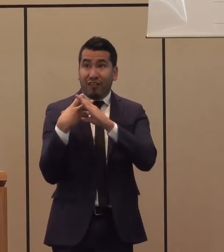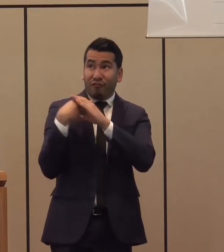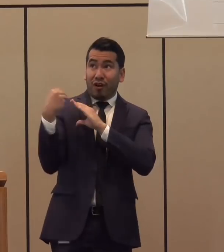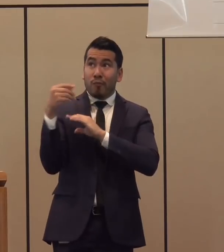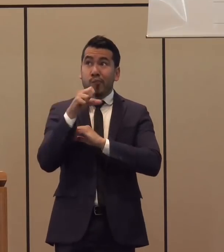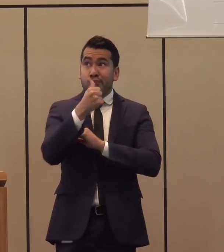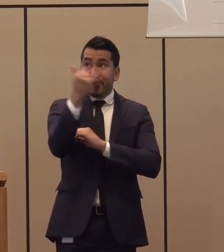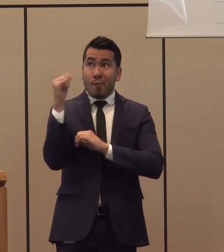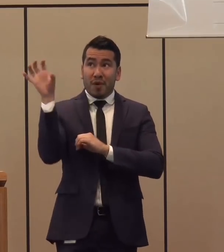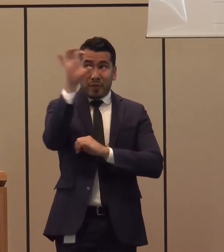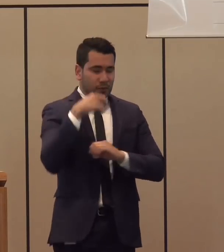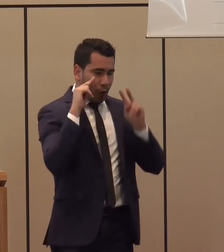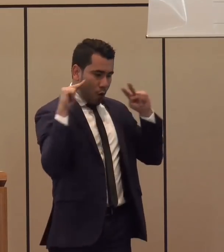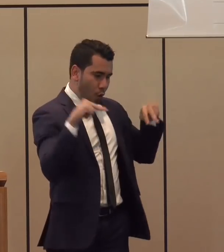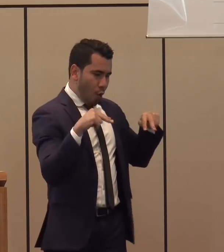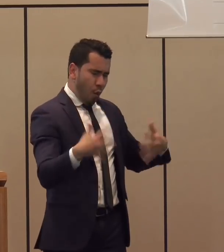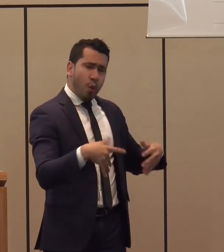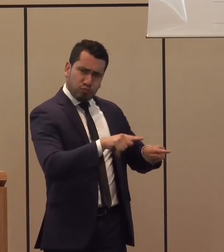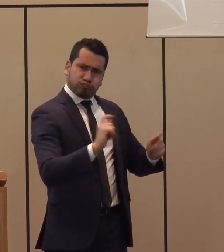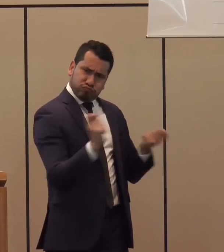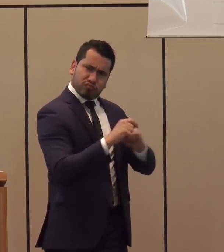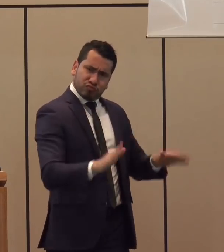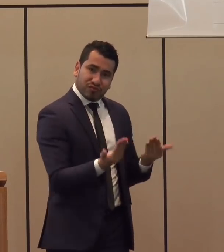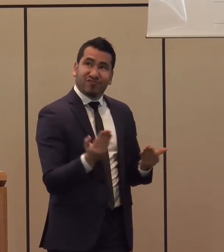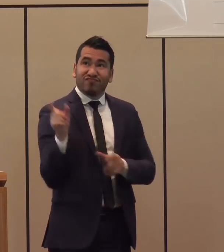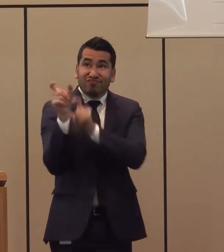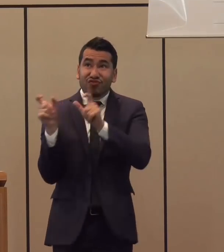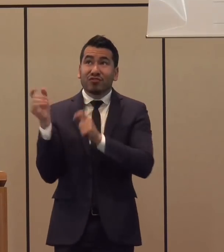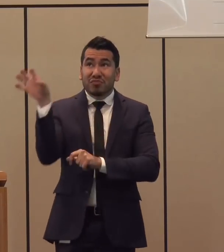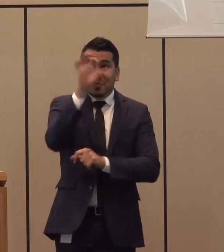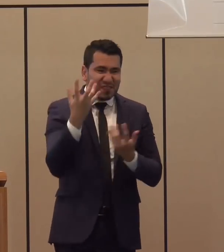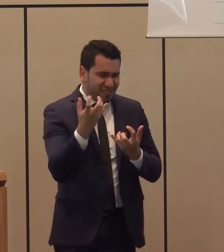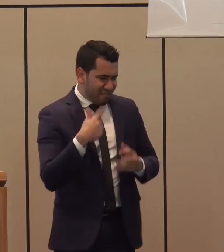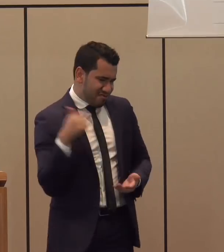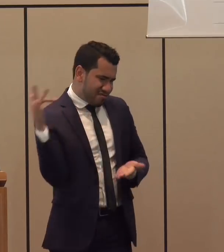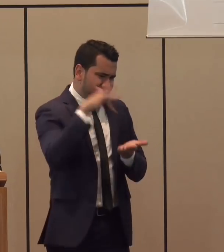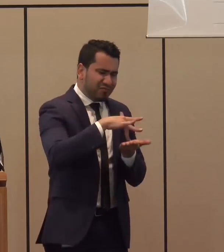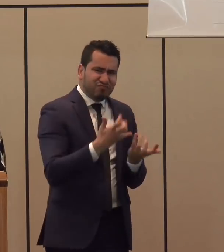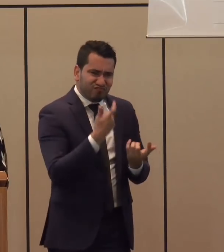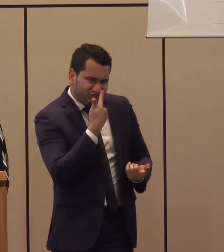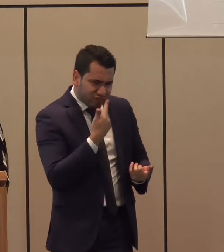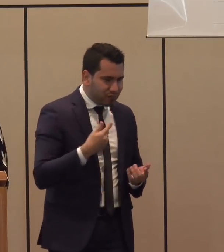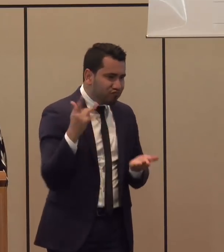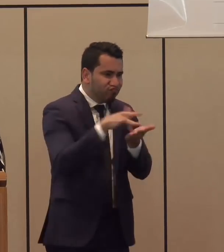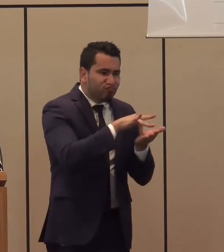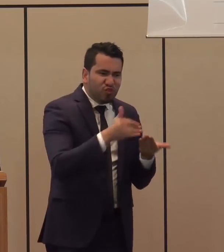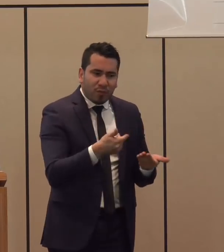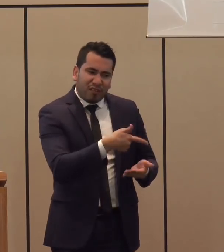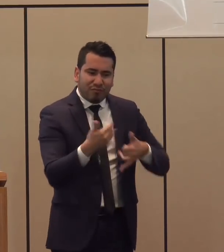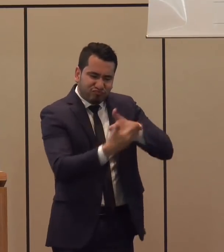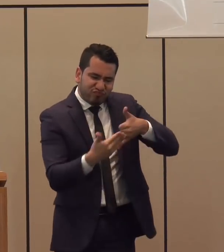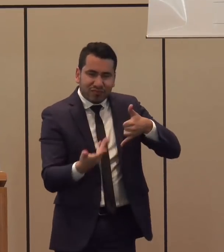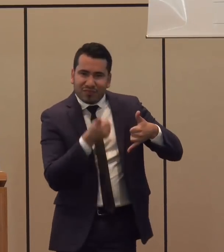orgullosos de eso la gente quiere conocer colombia quiere ver que lo que está pasando en este país y tenemos que aprovechar todo